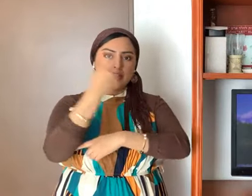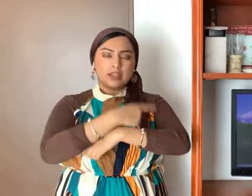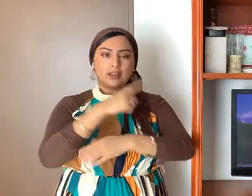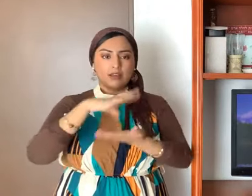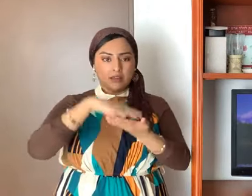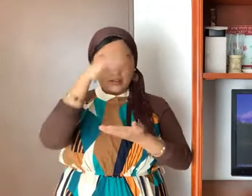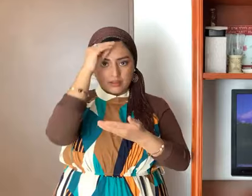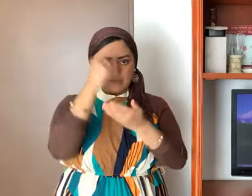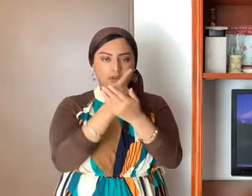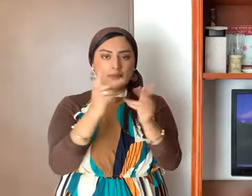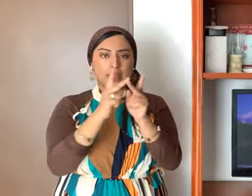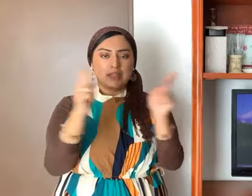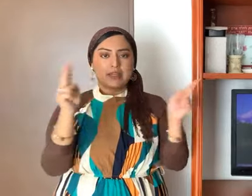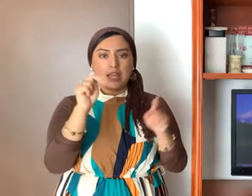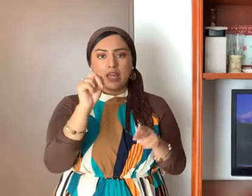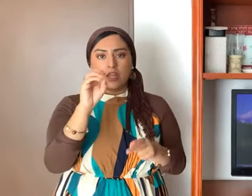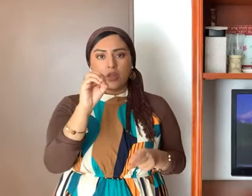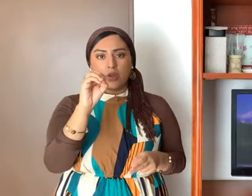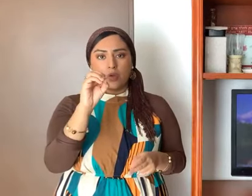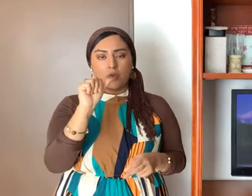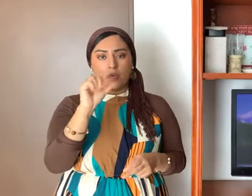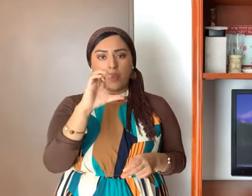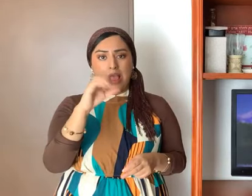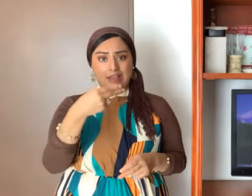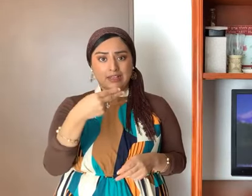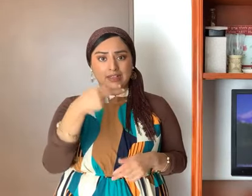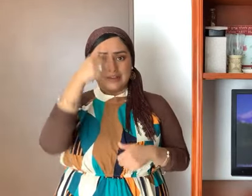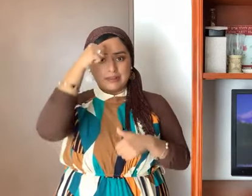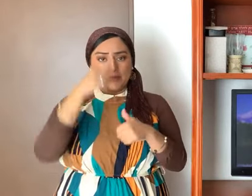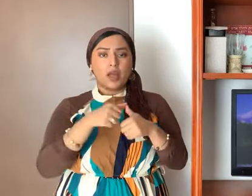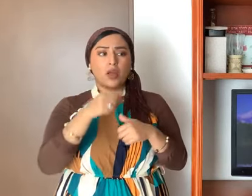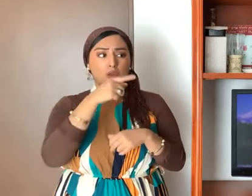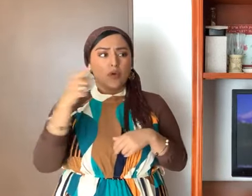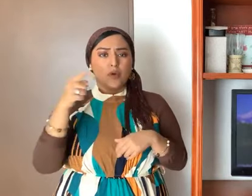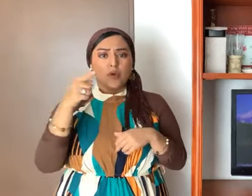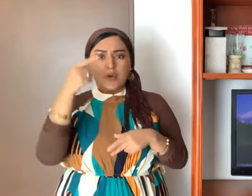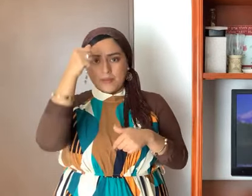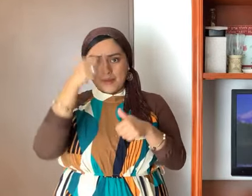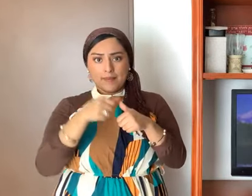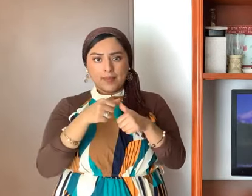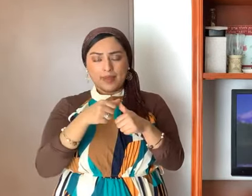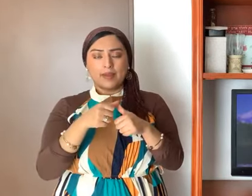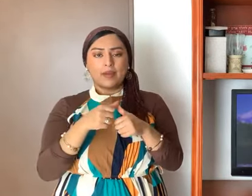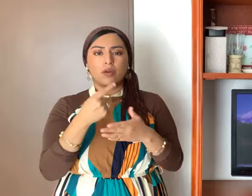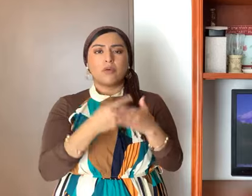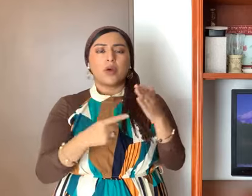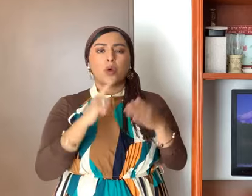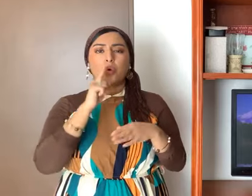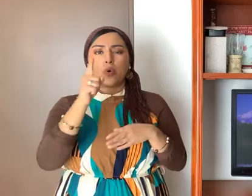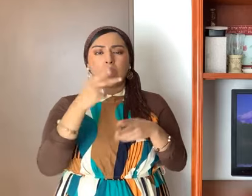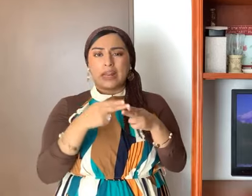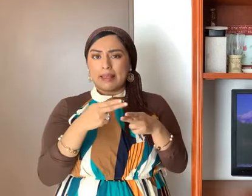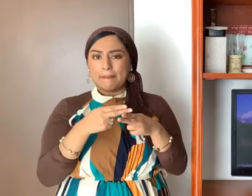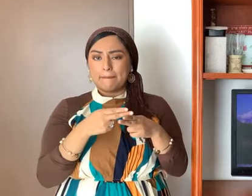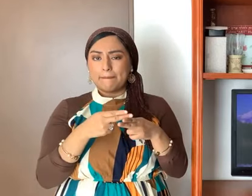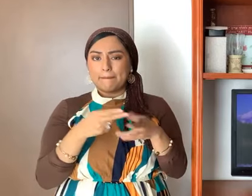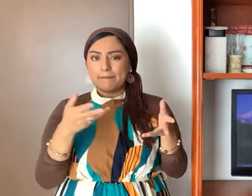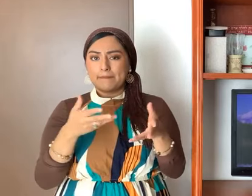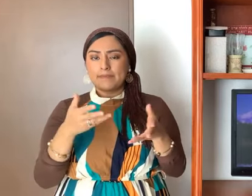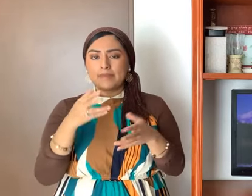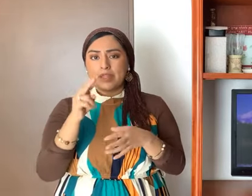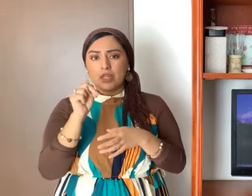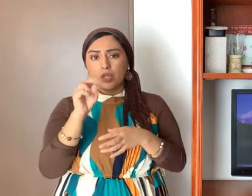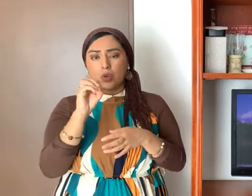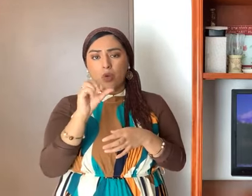la parashá Noaj, la parashá Noé. ¿Quién se acuerda cómo era la pronunciación correcta de Noaj? ¿Noaj? No,